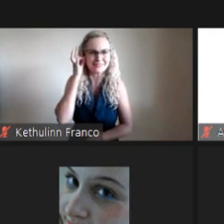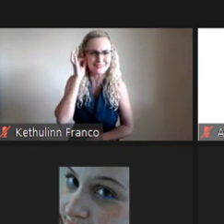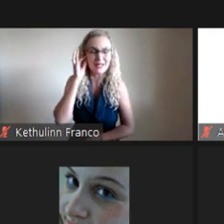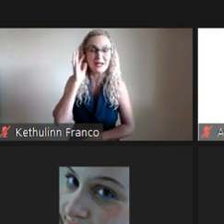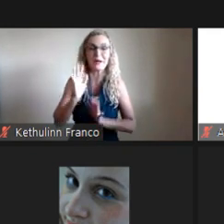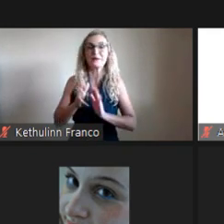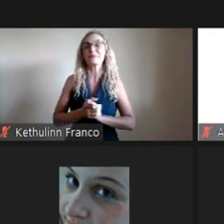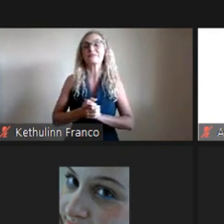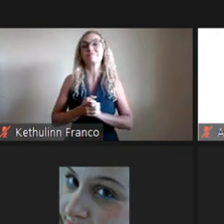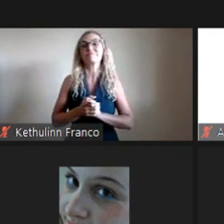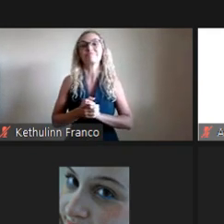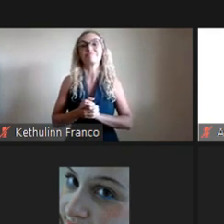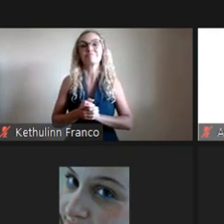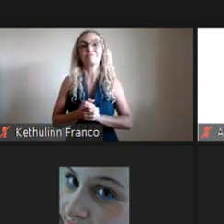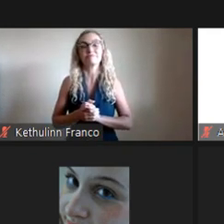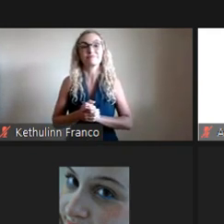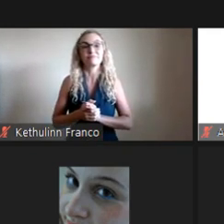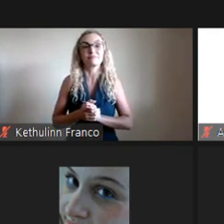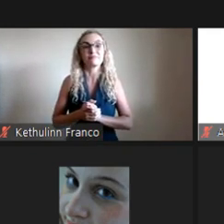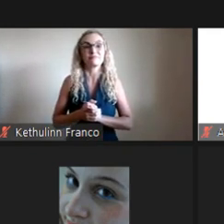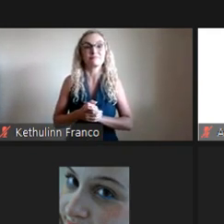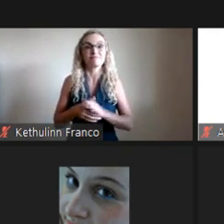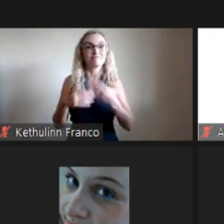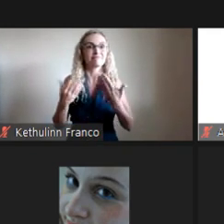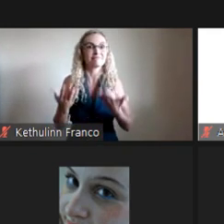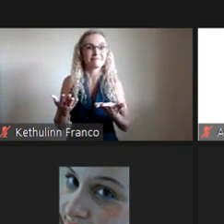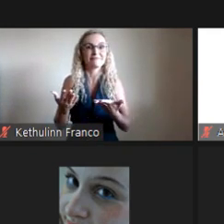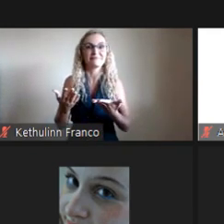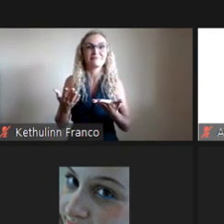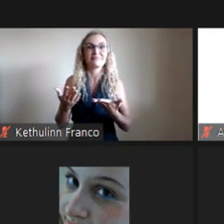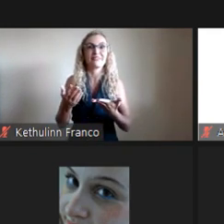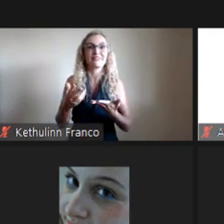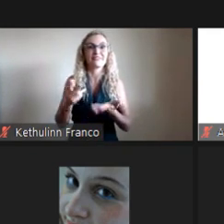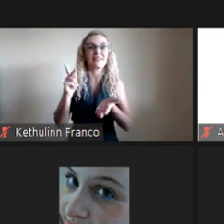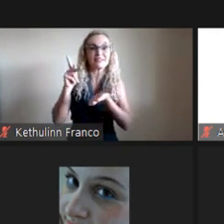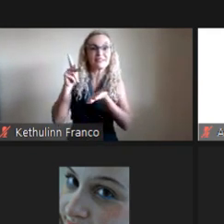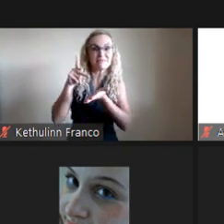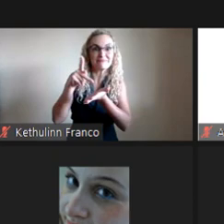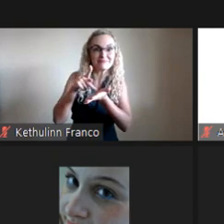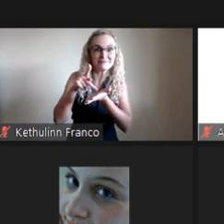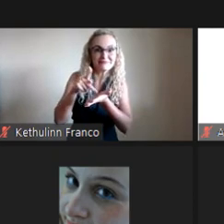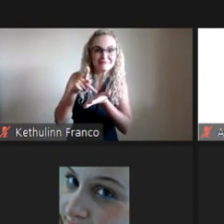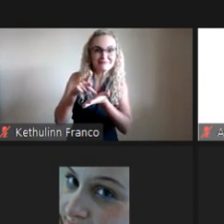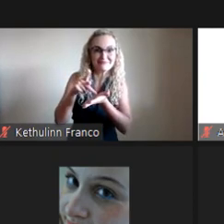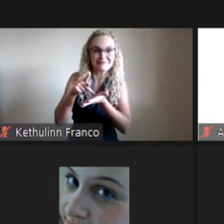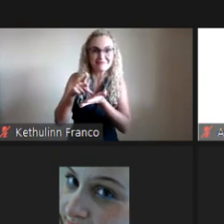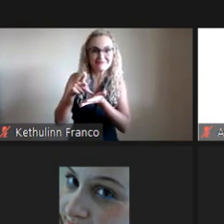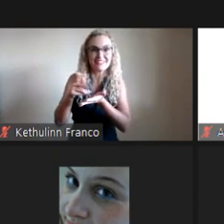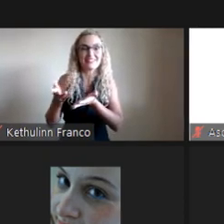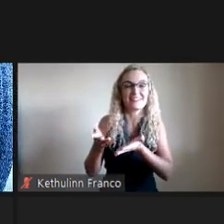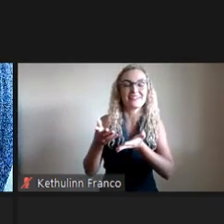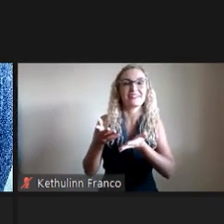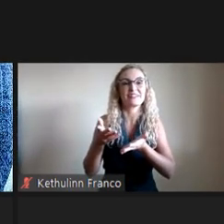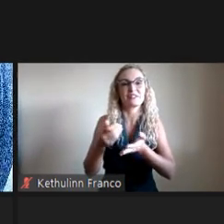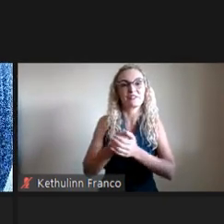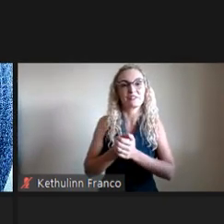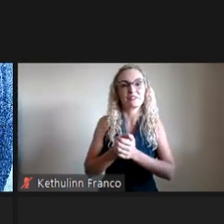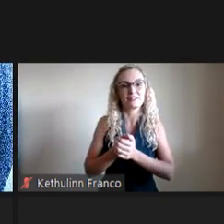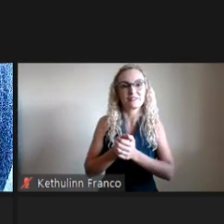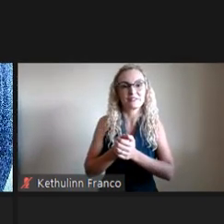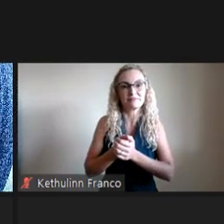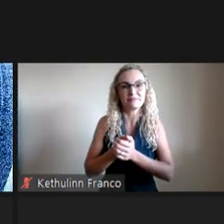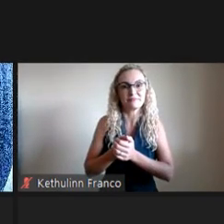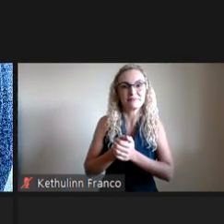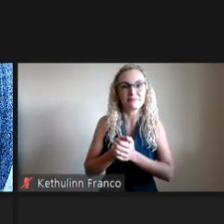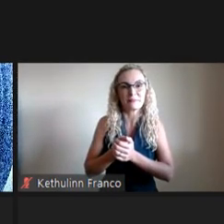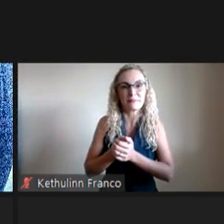Reginaldo. O Anderson, exemplo, bolos de milho versus comer milho, né? Acho que ele está se referindo aos tradutores, né?